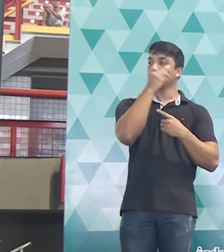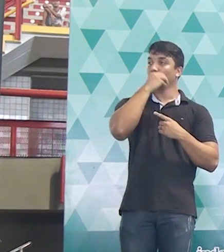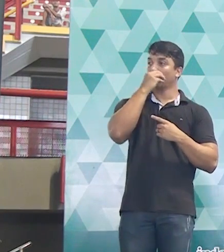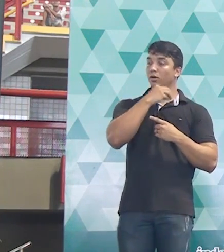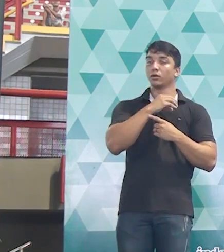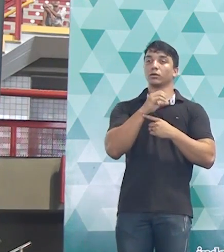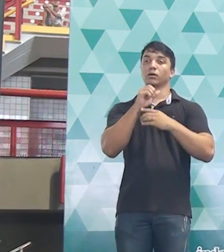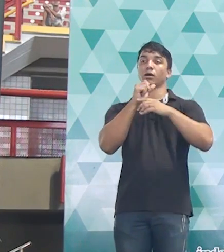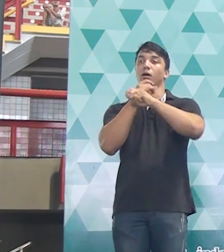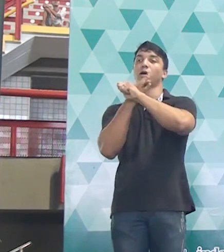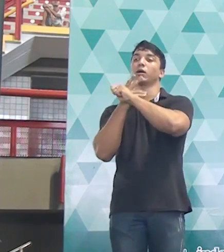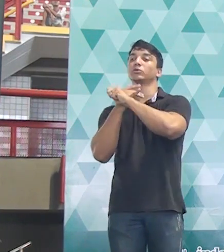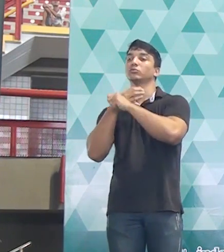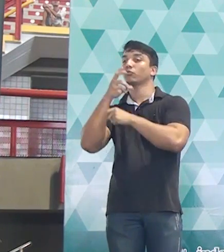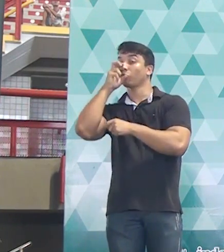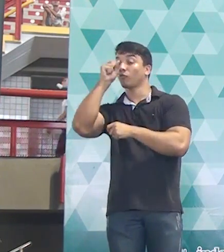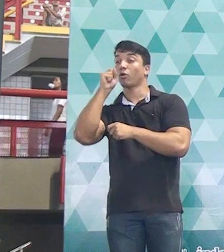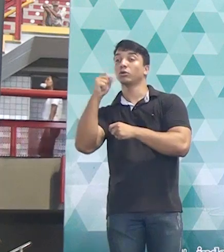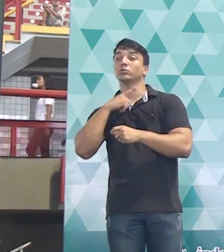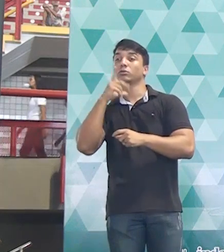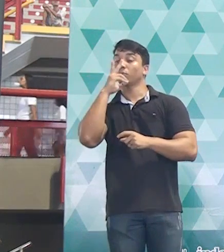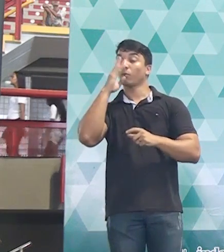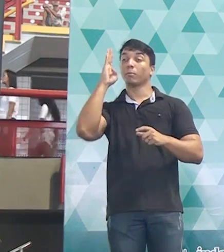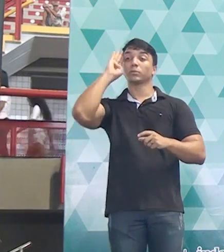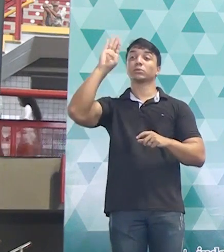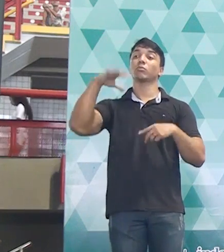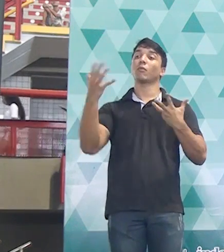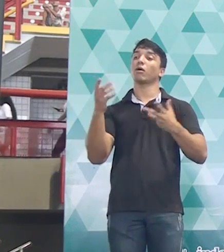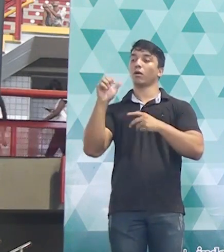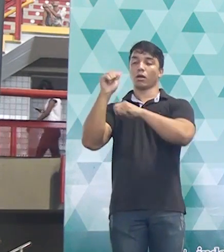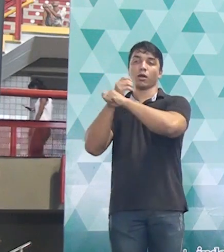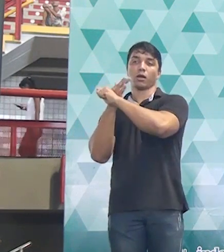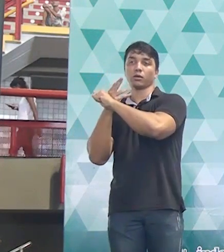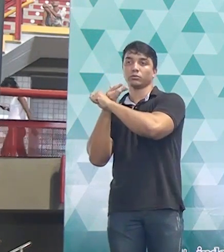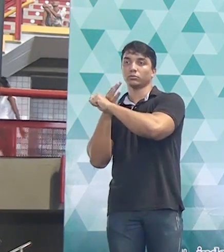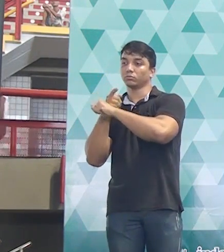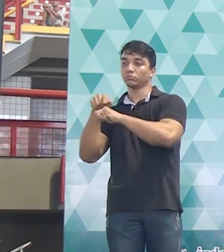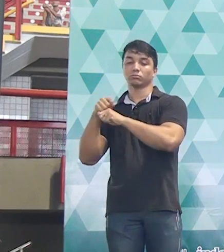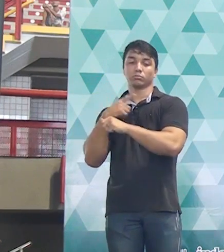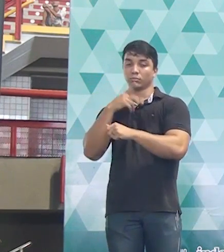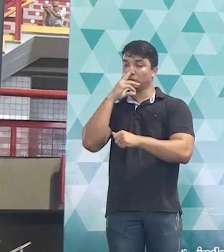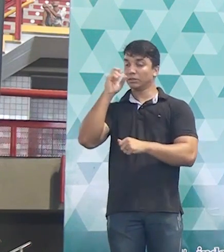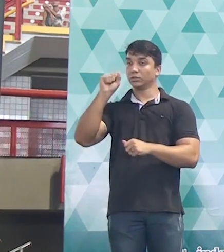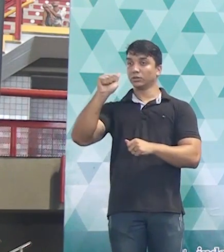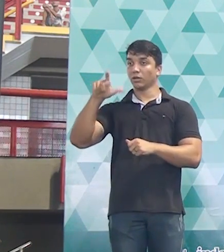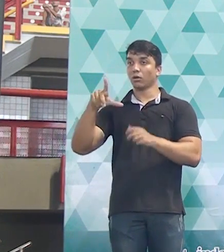forte. Base fraca, ácido forte, prevalece o ácido. Esse sal tem caráter ácido.